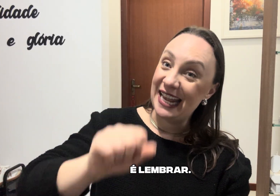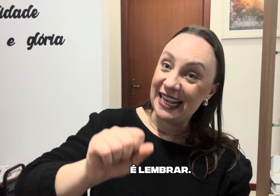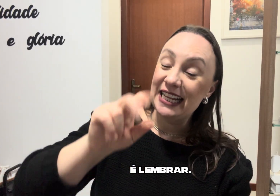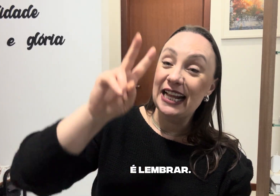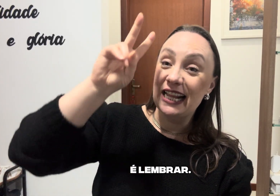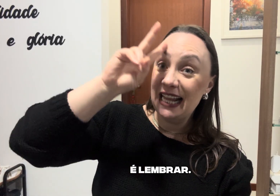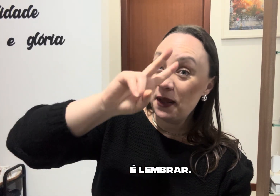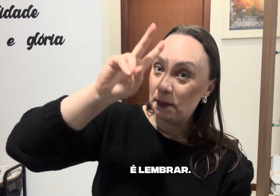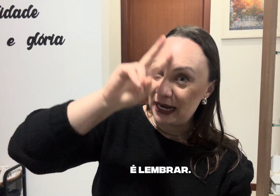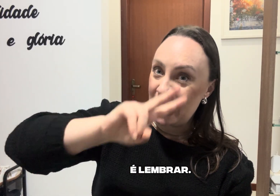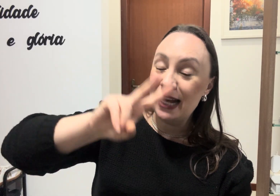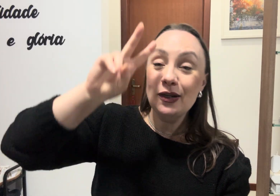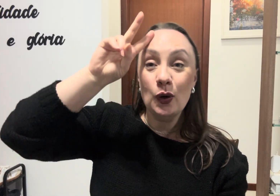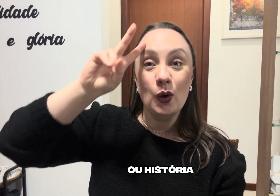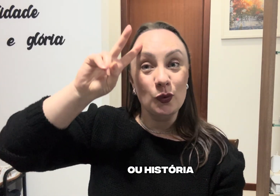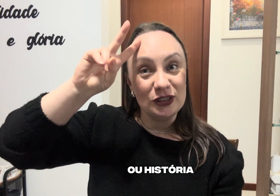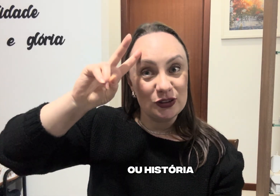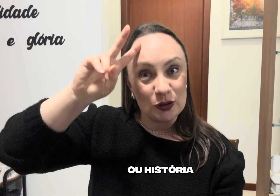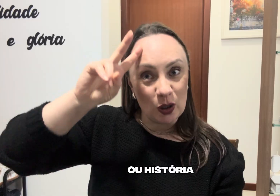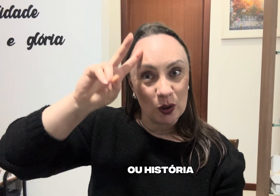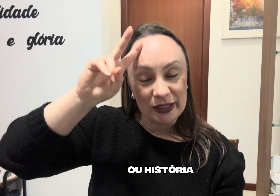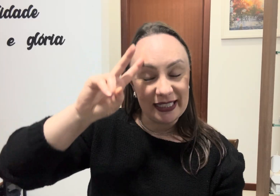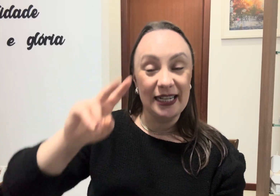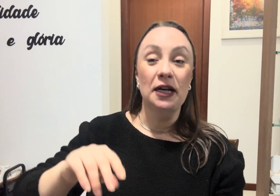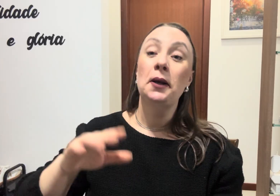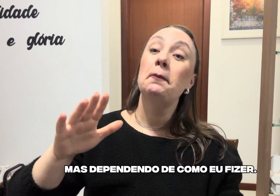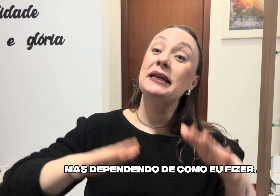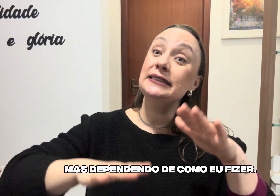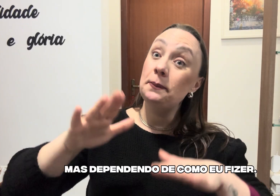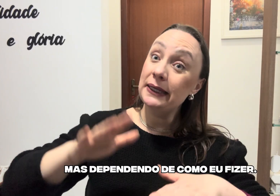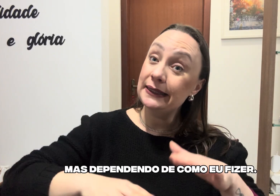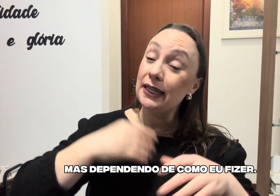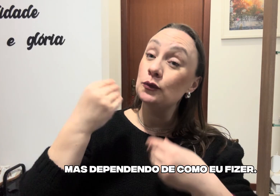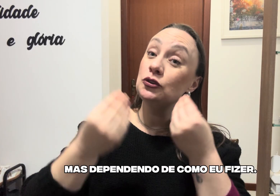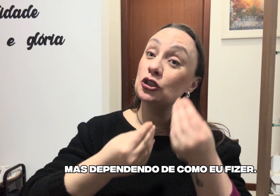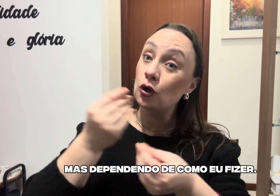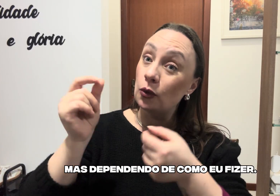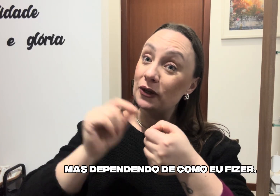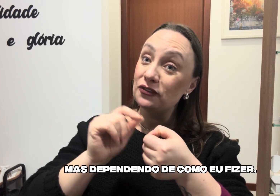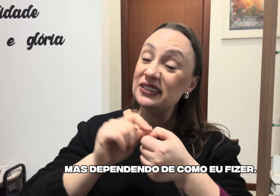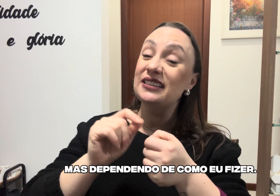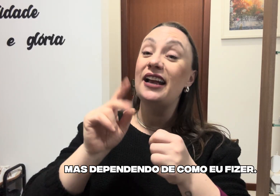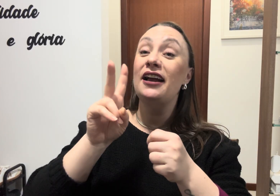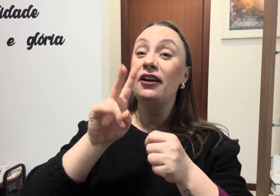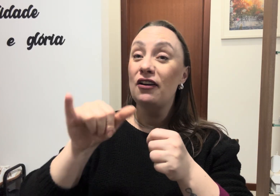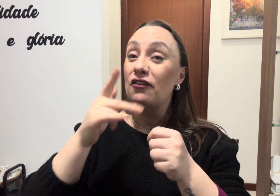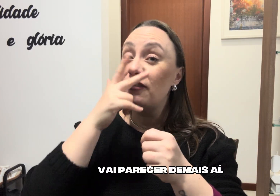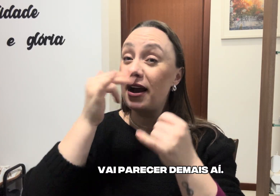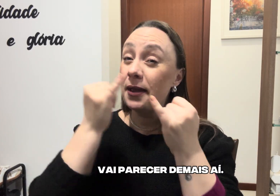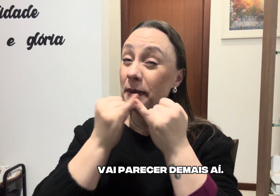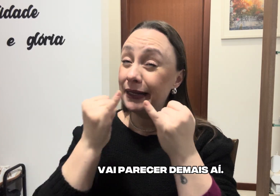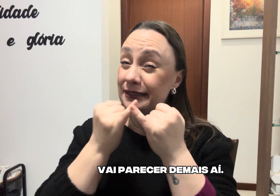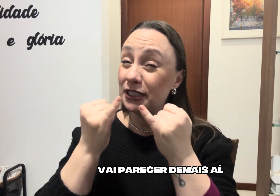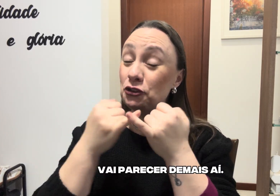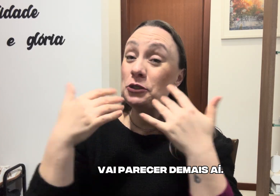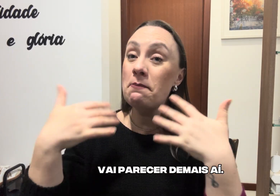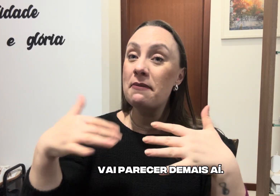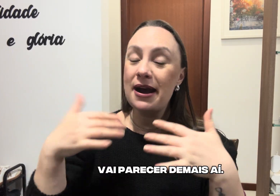É lembrar ou história, mas dependendo de como eu fizer, vai parecer